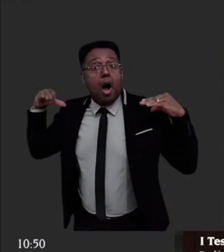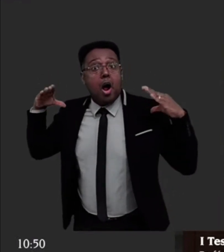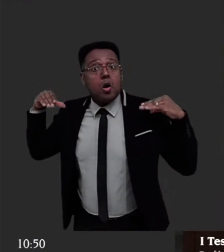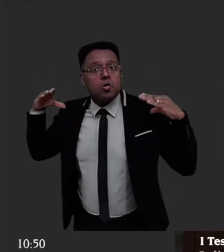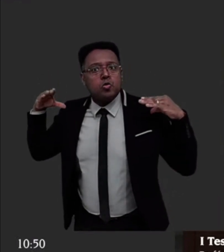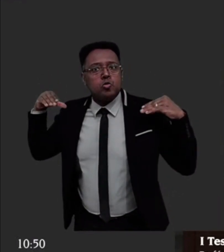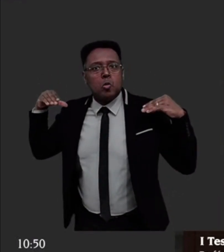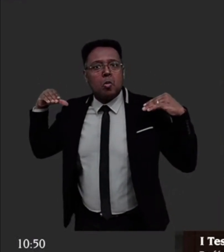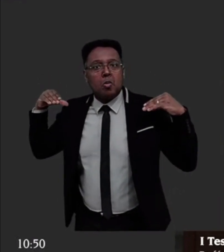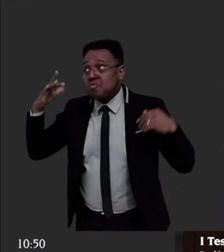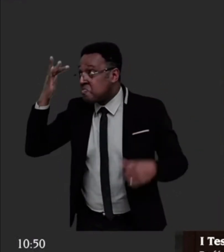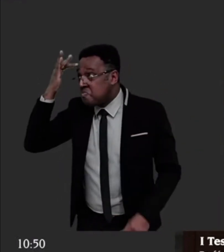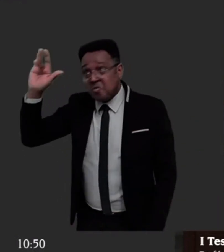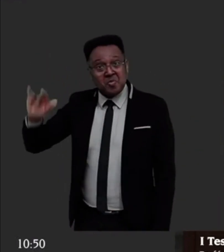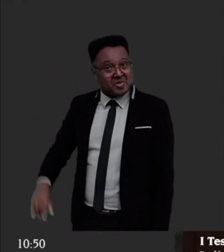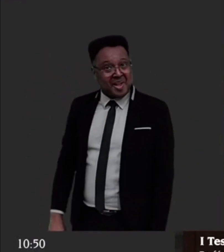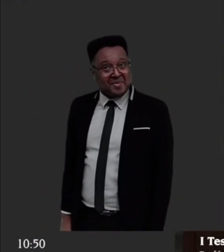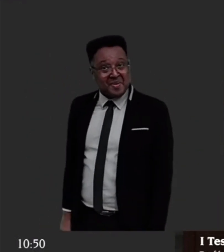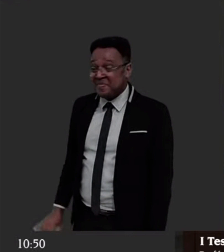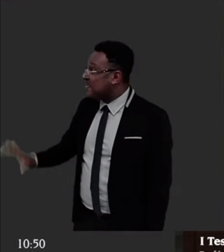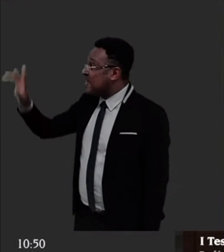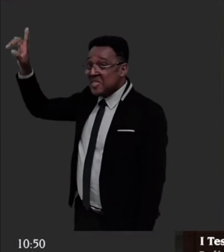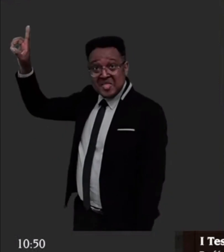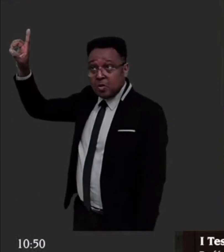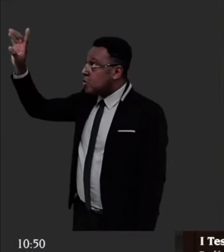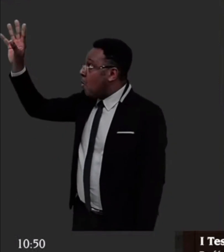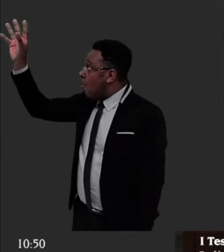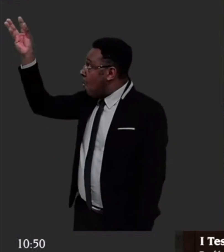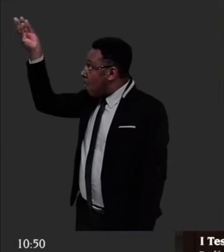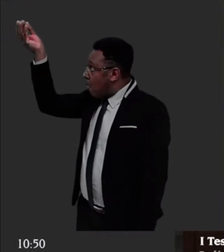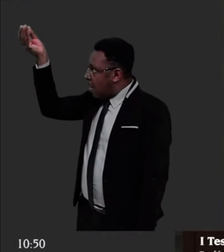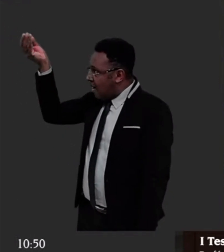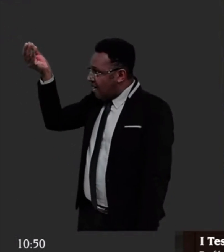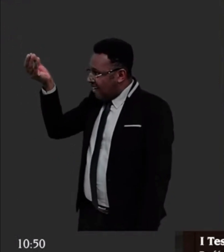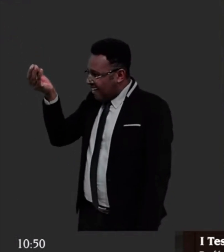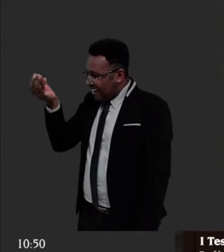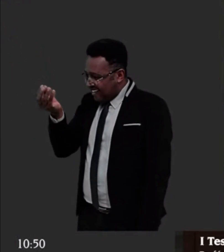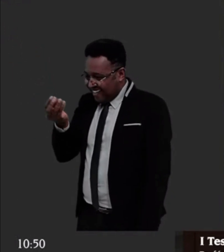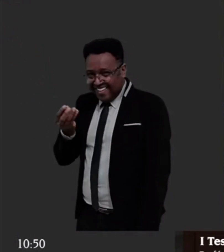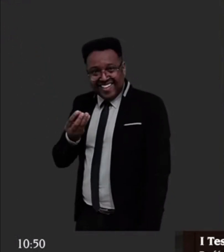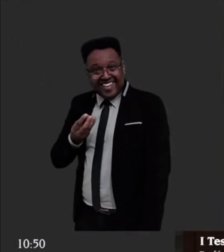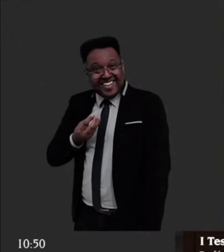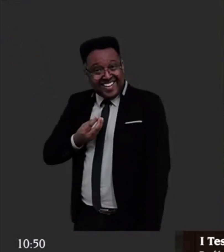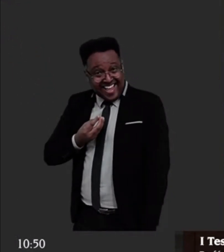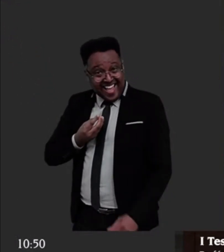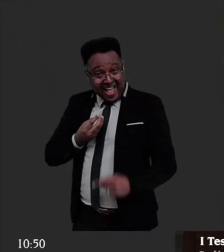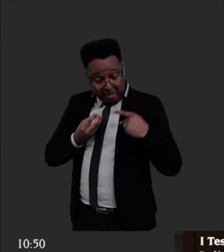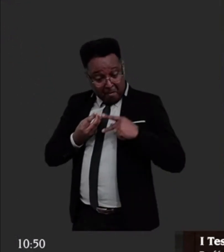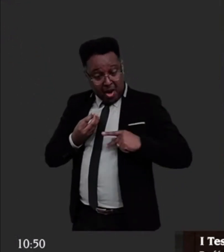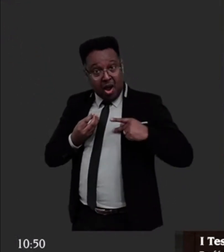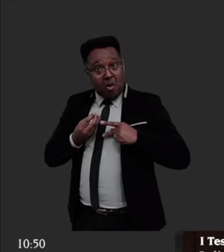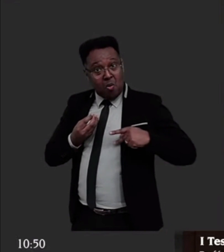lá, e traz para nós. E nós, quando ouvimos, disse Paulo, nós conferimos, nós